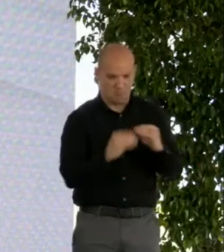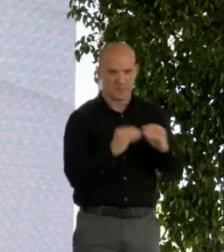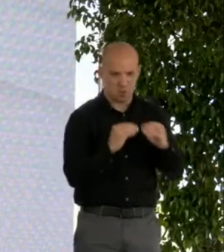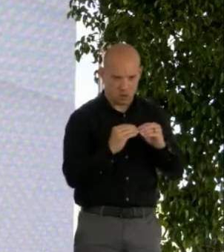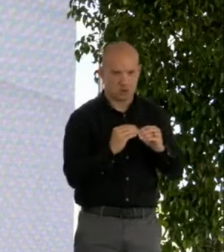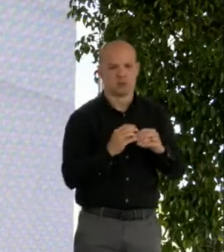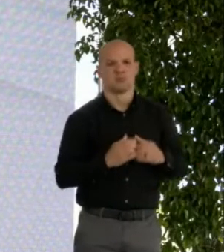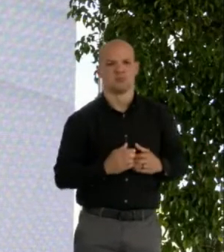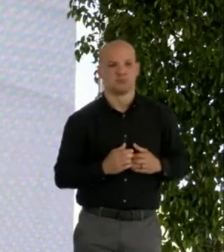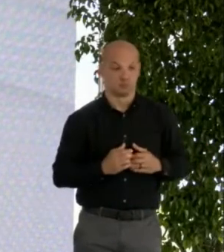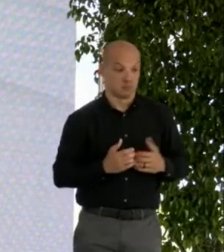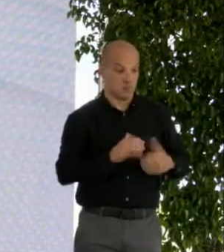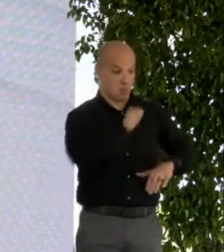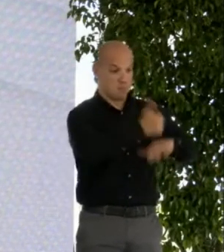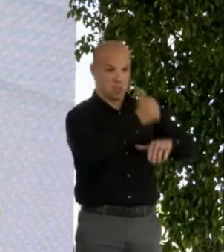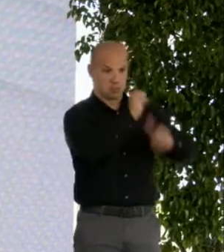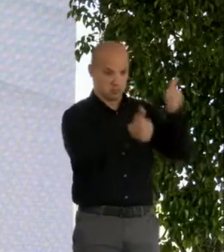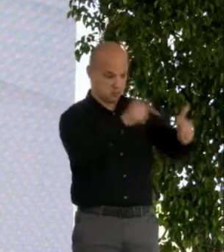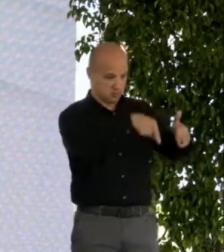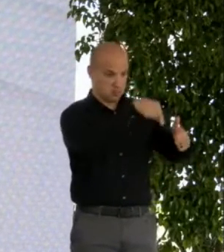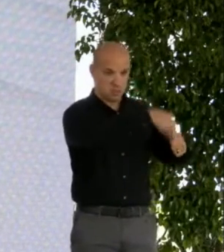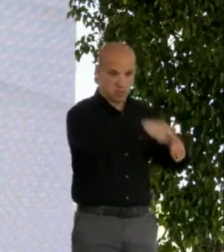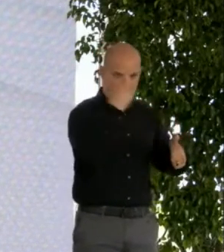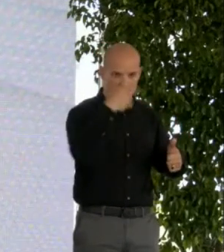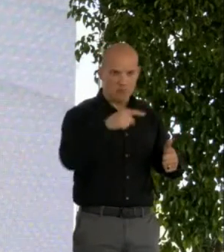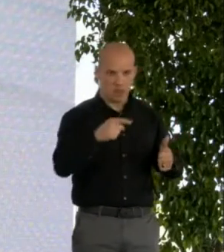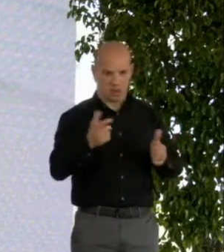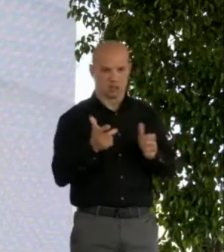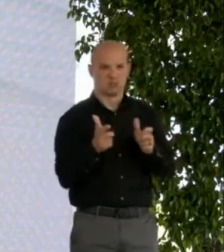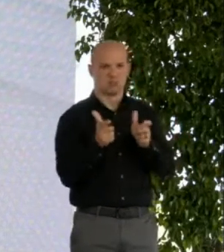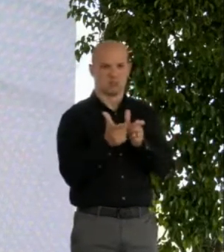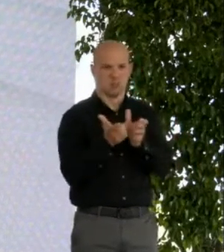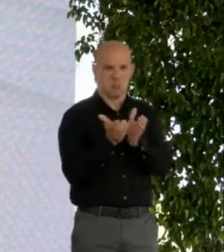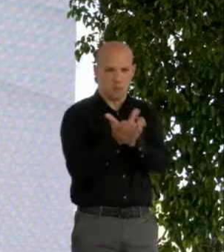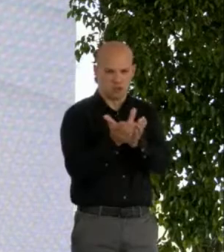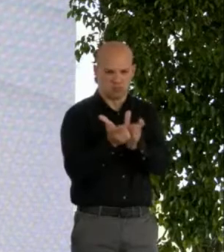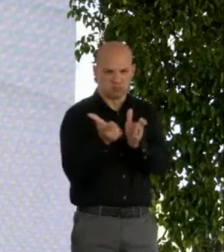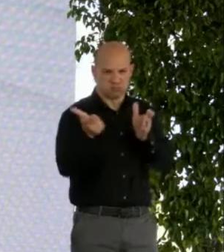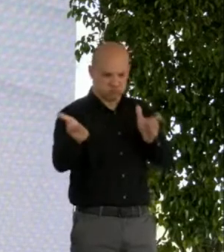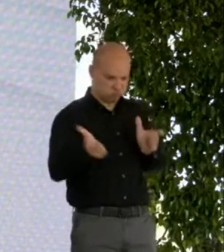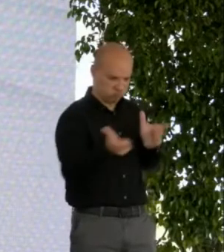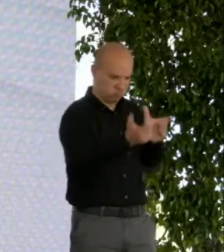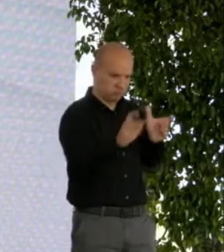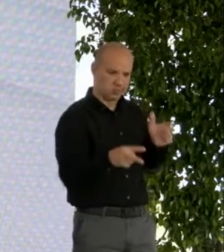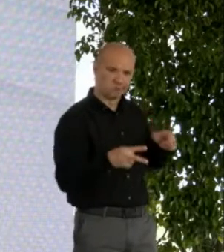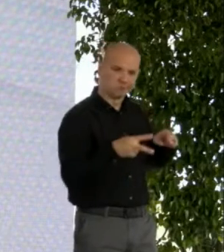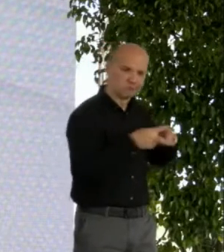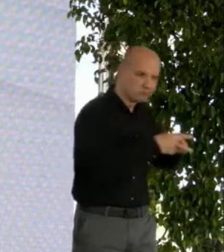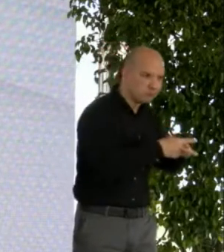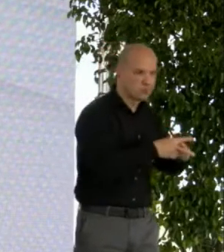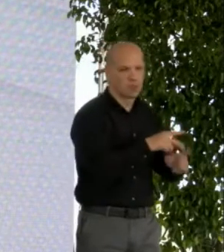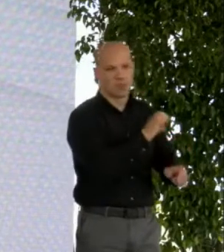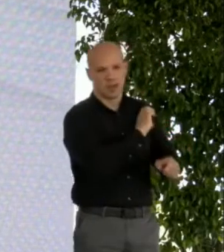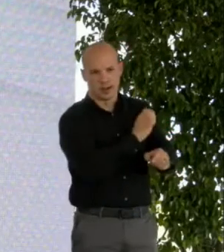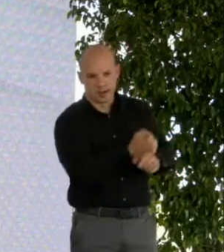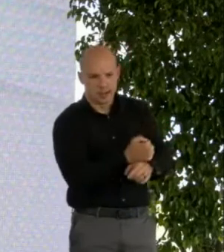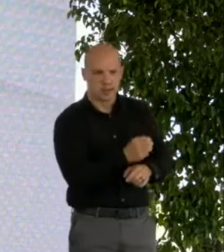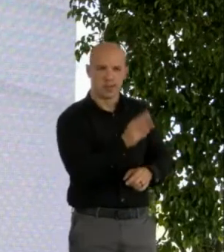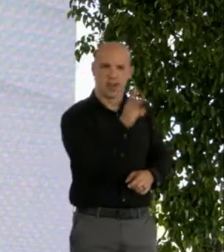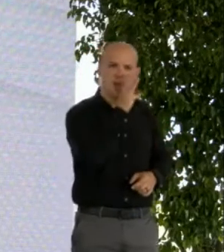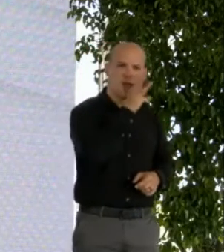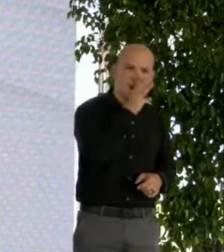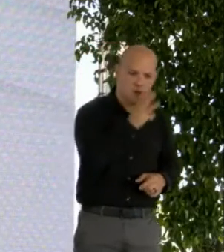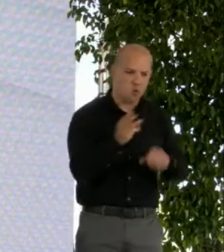las instalaciones críticas para un puerto de megayates como conexiones de energía y agua en tierra, bombeo